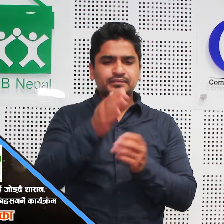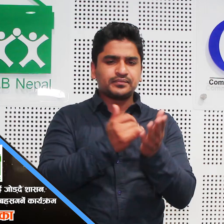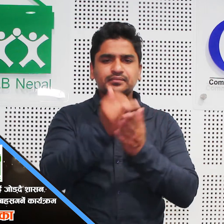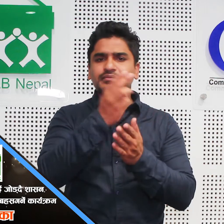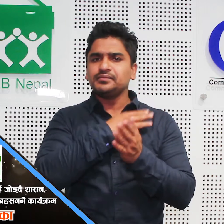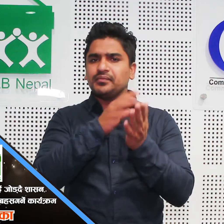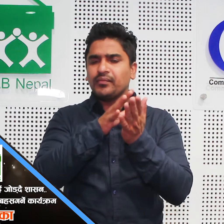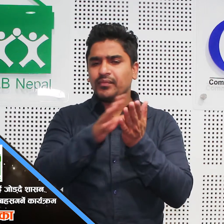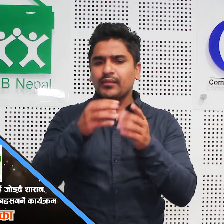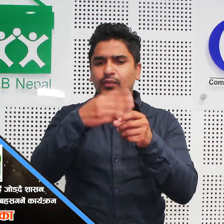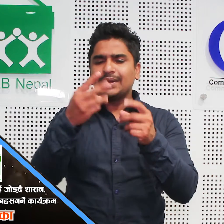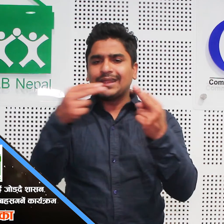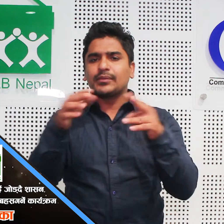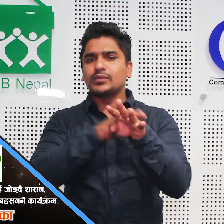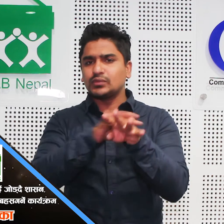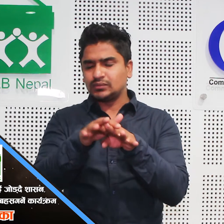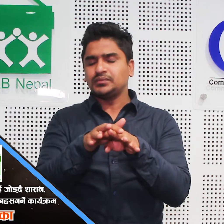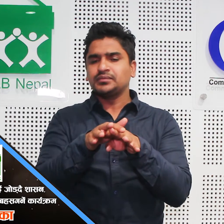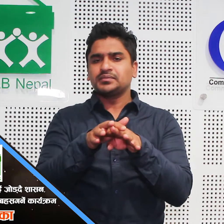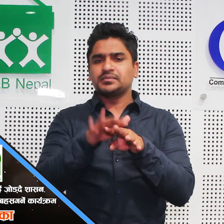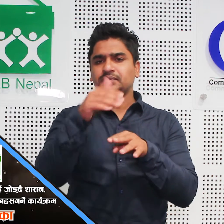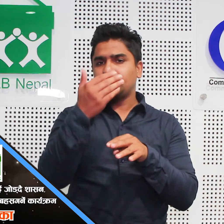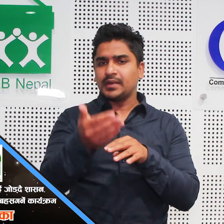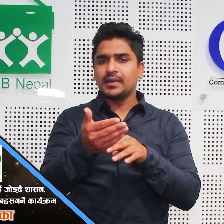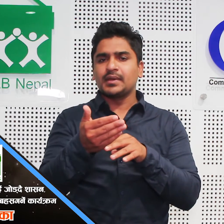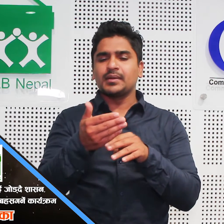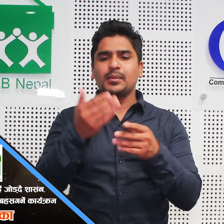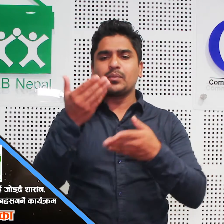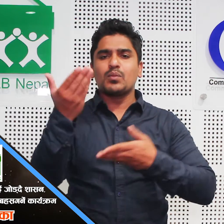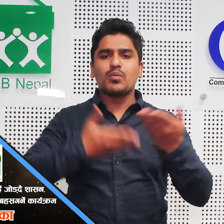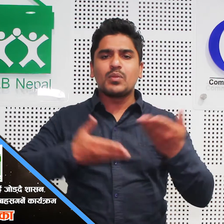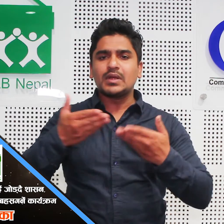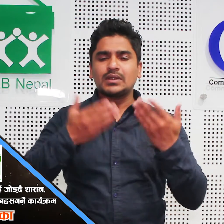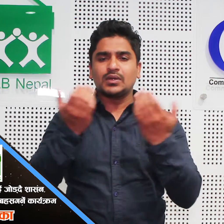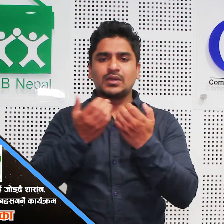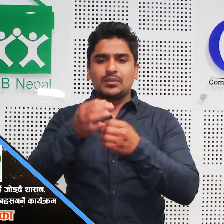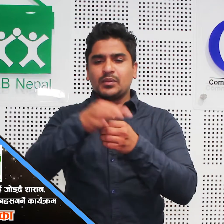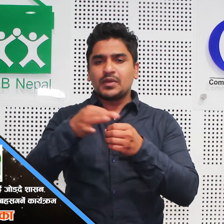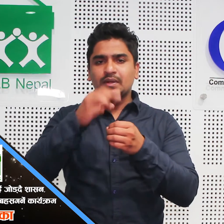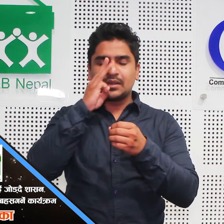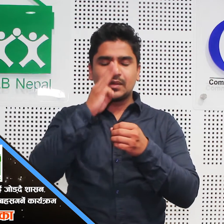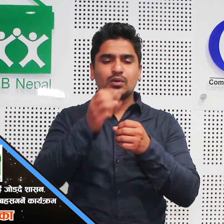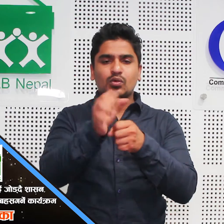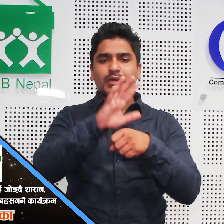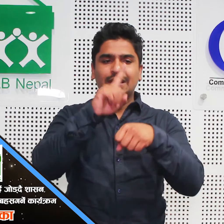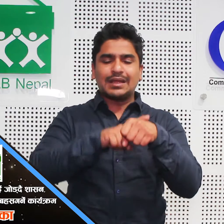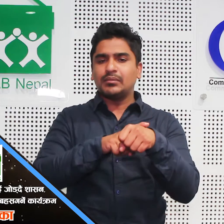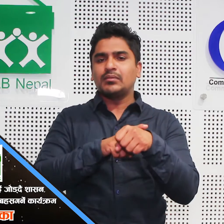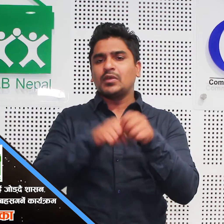एकपल्ट उत्पादित वस्तुहरूलाई अथवा उत्पादन सामग्रीहरूलाई त्यो बजारीकरण गरेको व्यवस्थामा कोभिड भएको बेलामा लकडाउन भएको बेलामा खासै